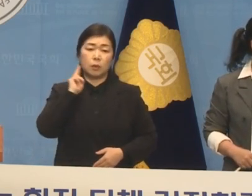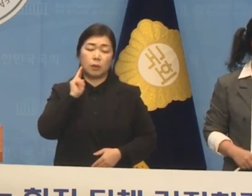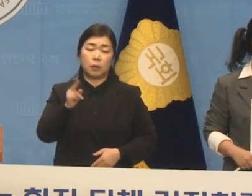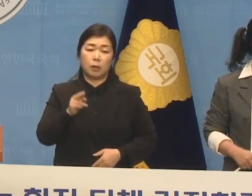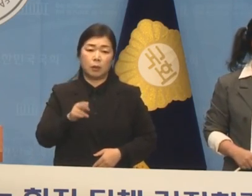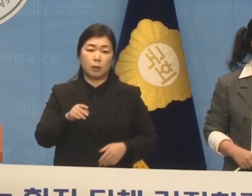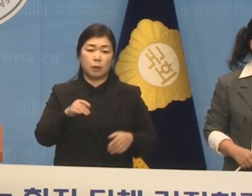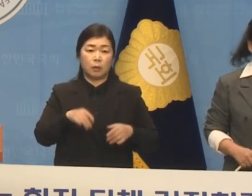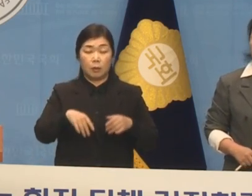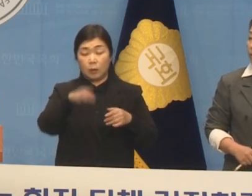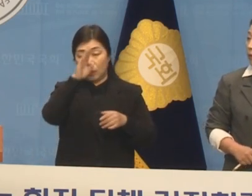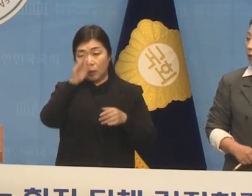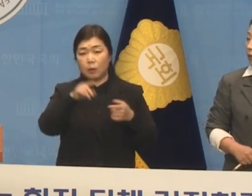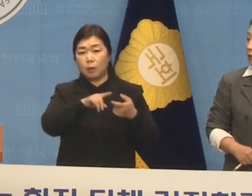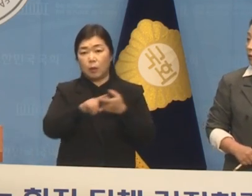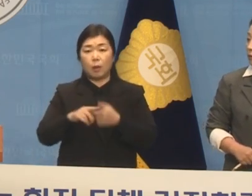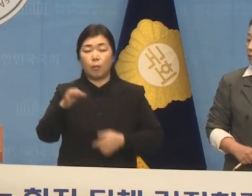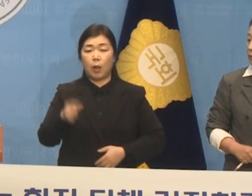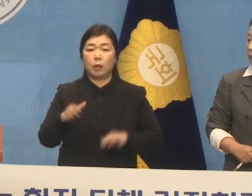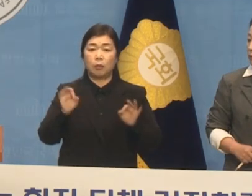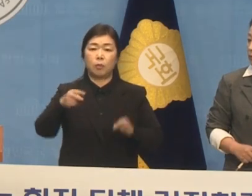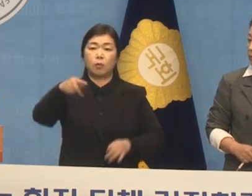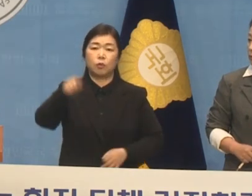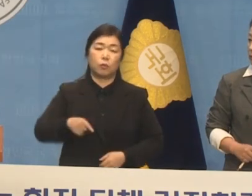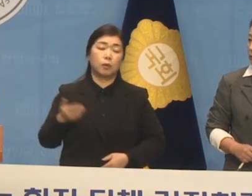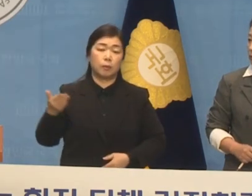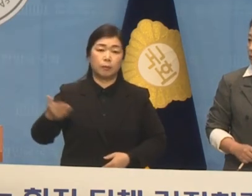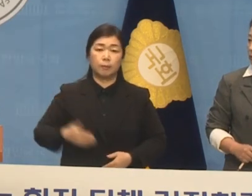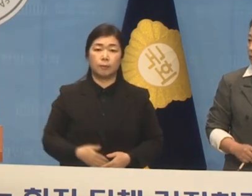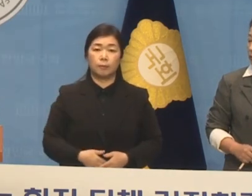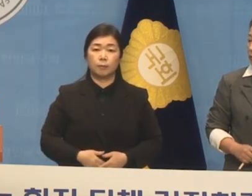한국중증질환연합회 김성주 대표님 참석하셨습니다.